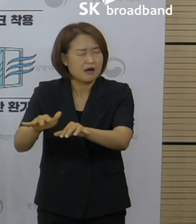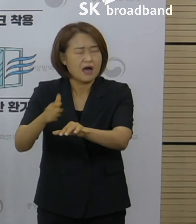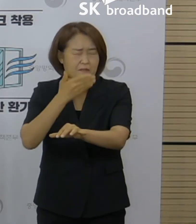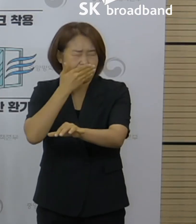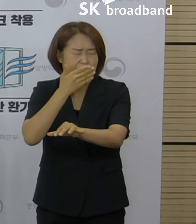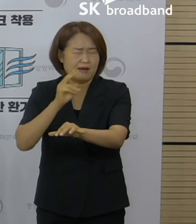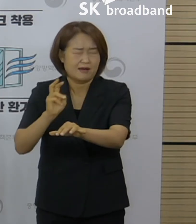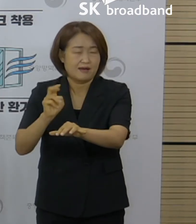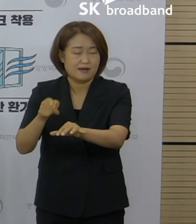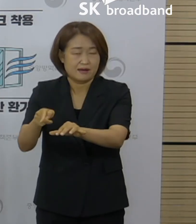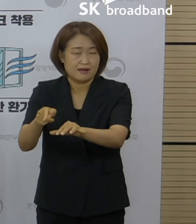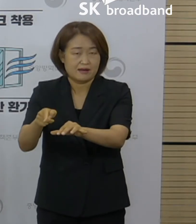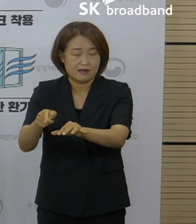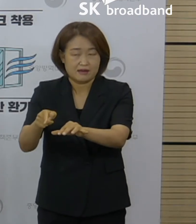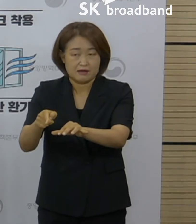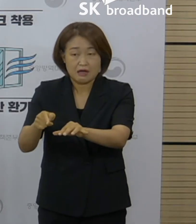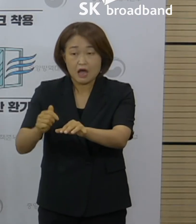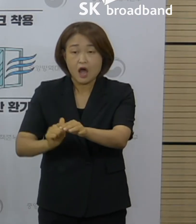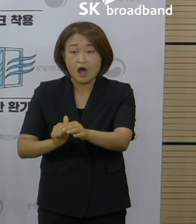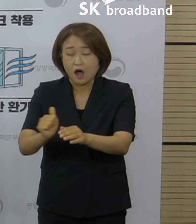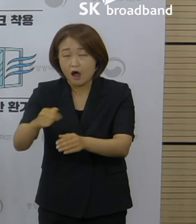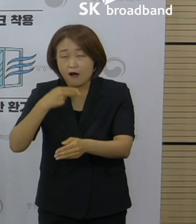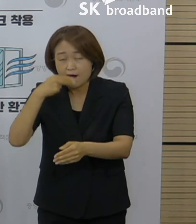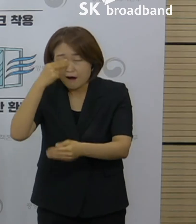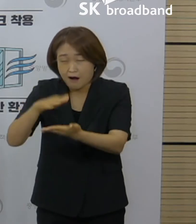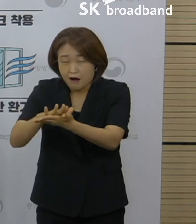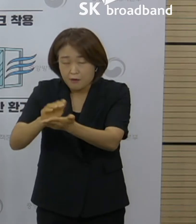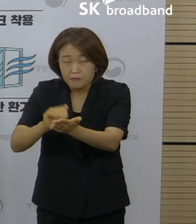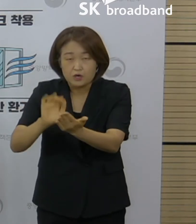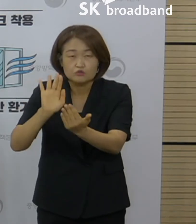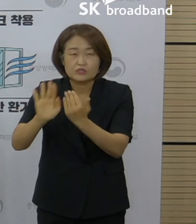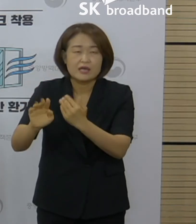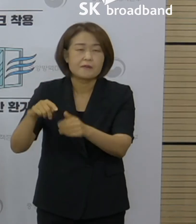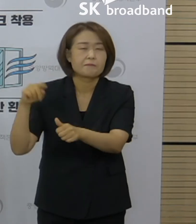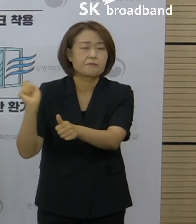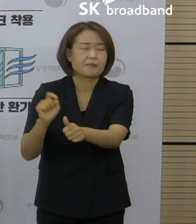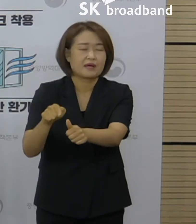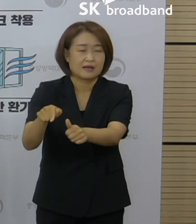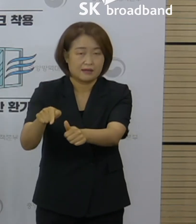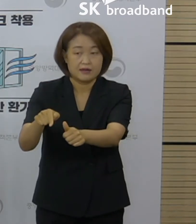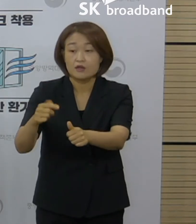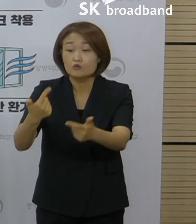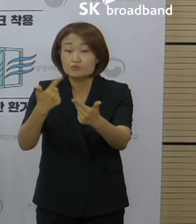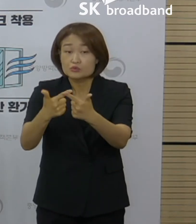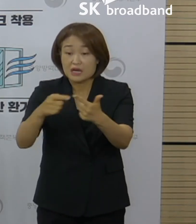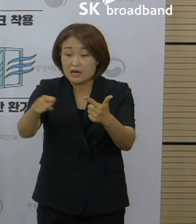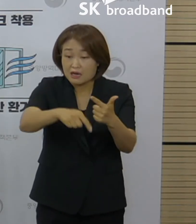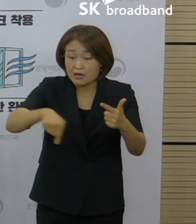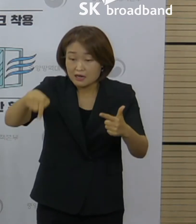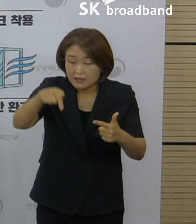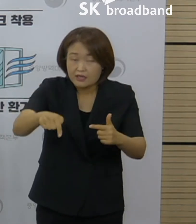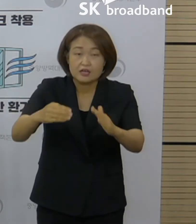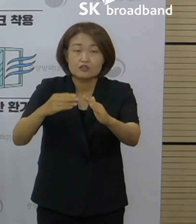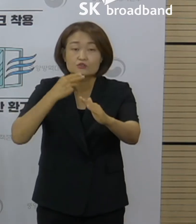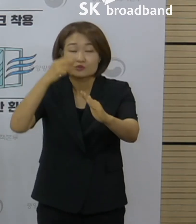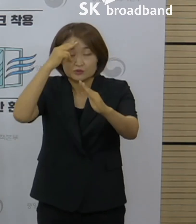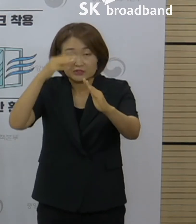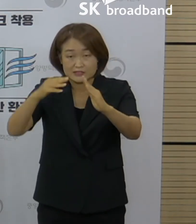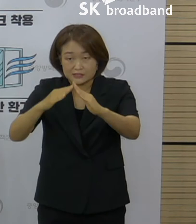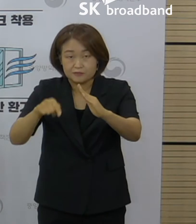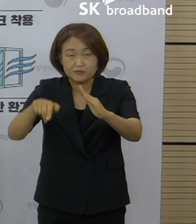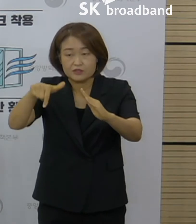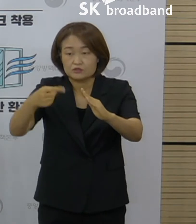그래서 그 이후에 방문하고 난 다음에 확진이 됐습니다. 부산에 있는 그루브라는 이제